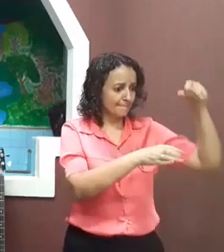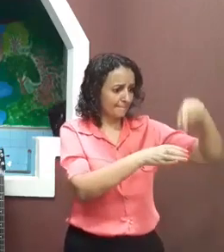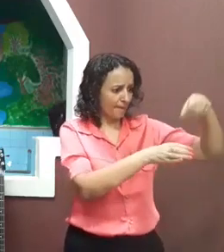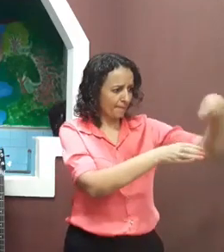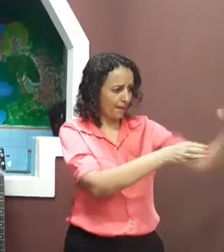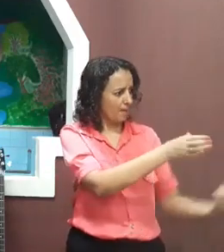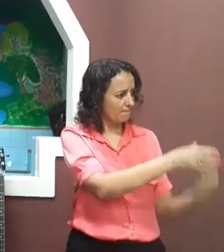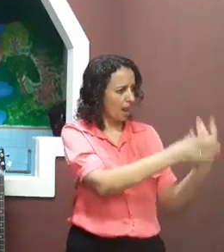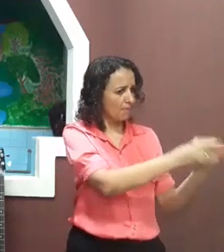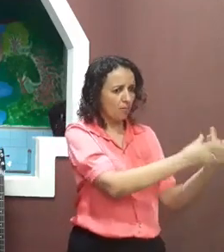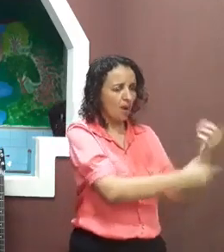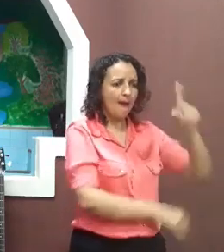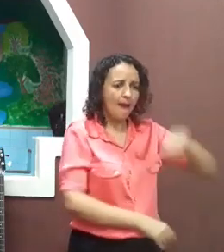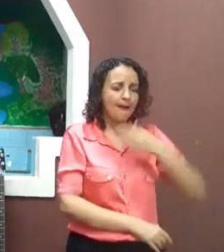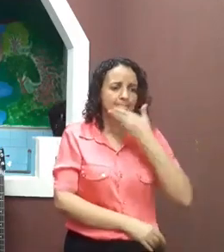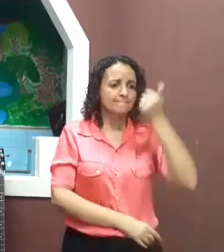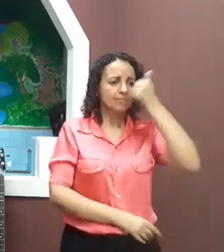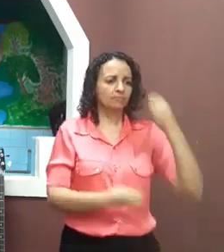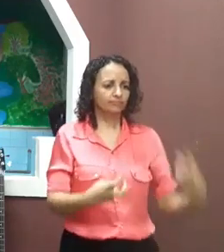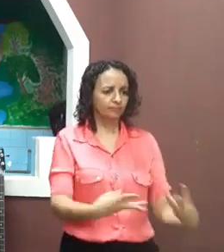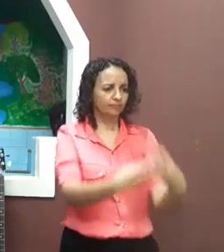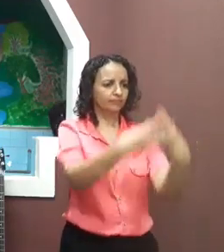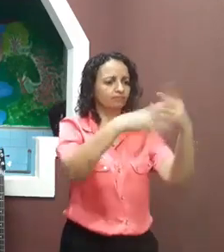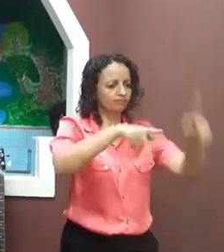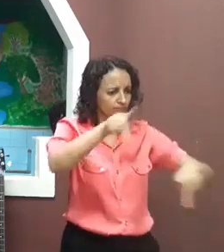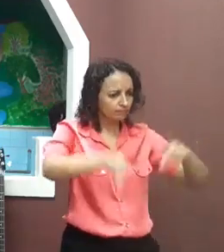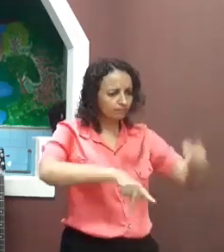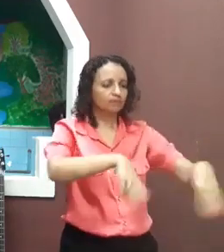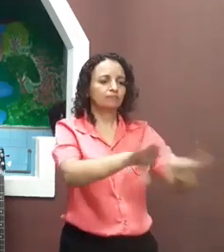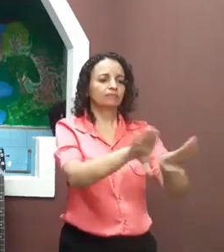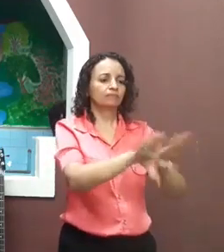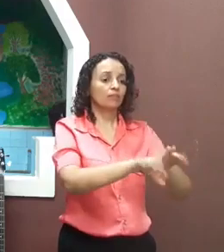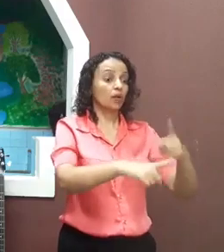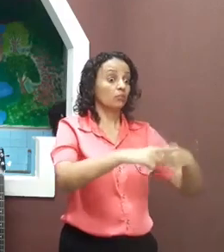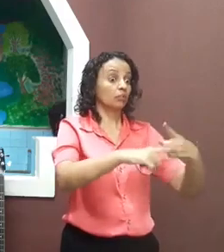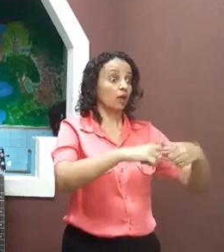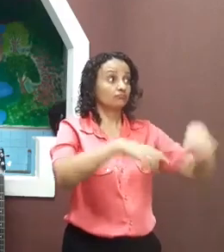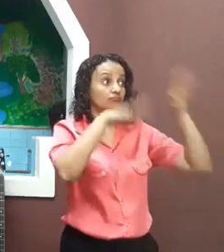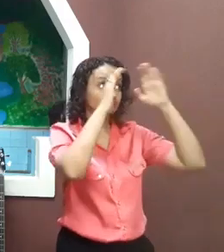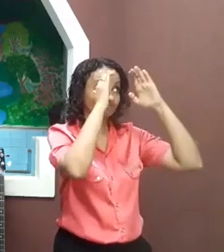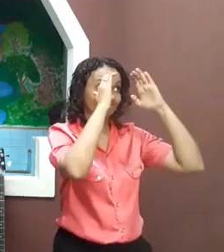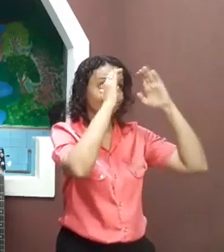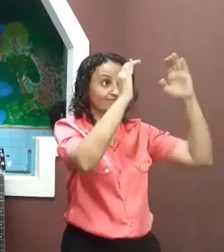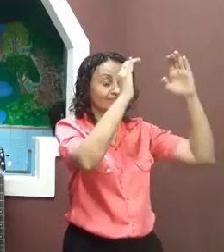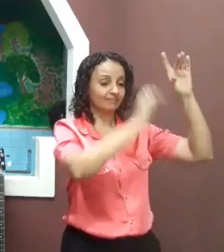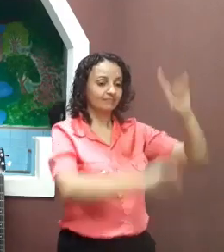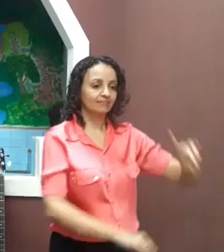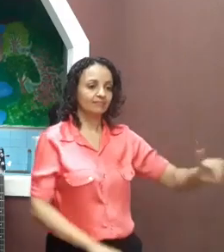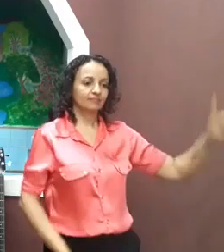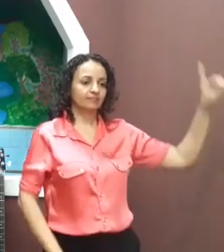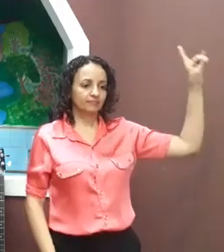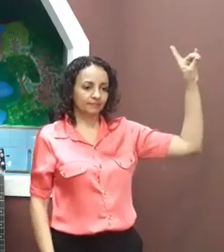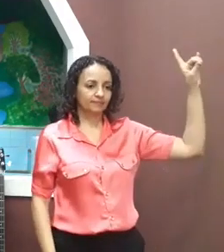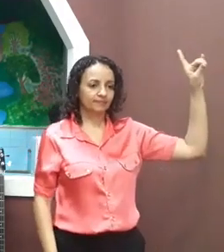que é fantástico. Por quê? Porque esse povo tem princípio de Deus.